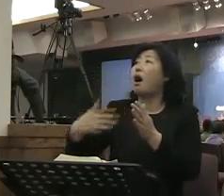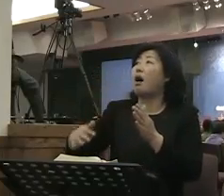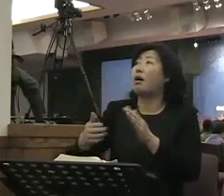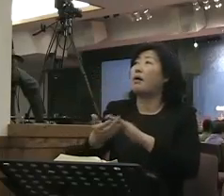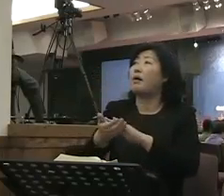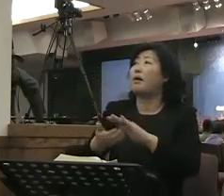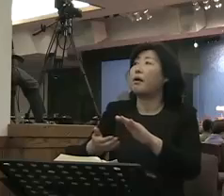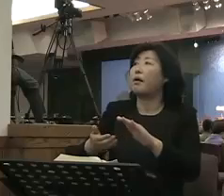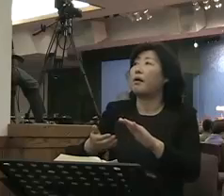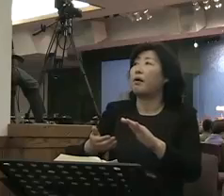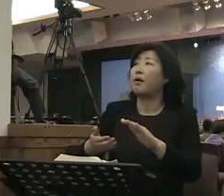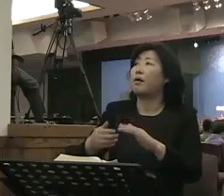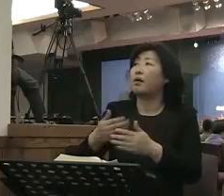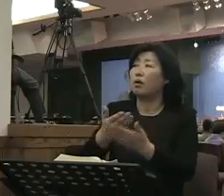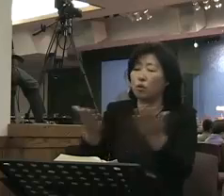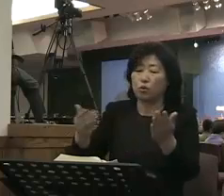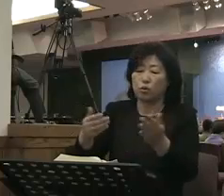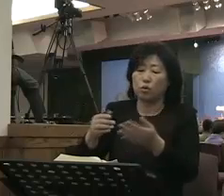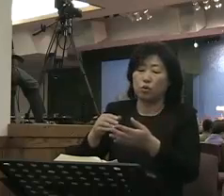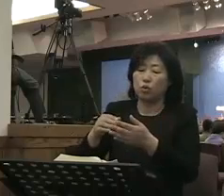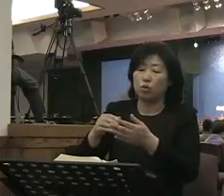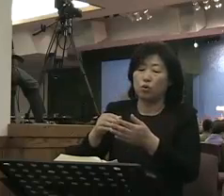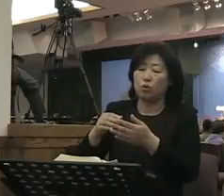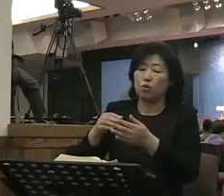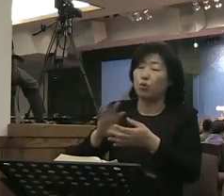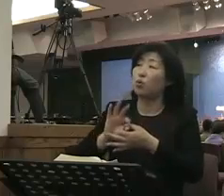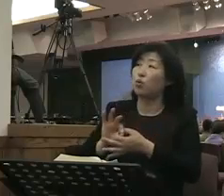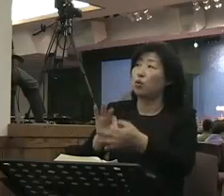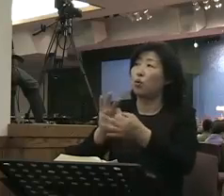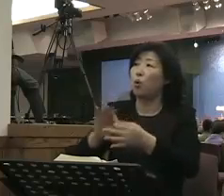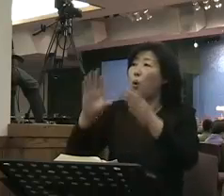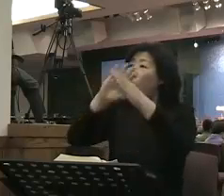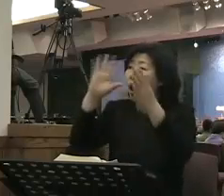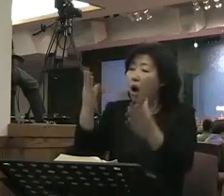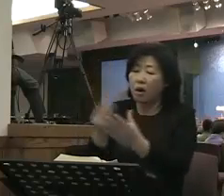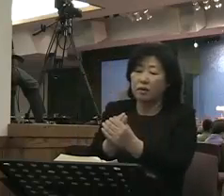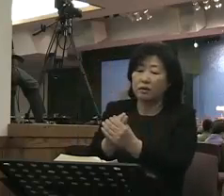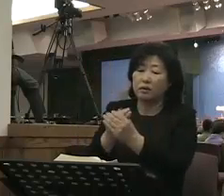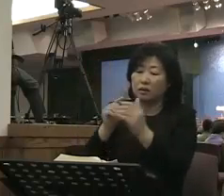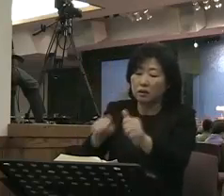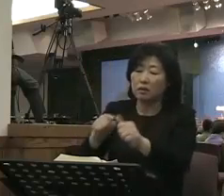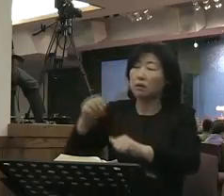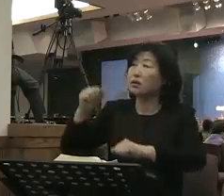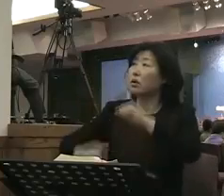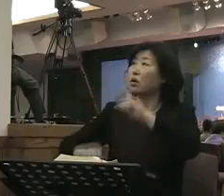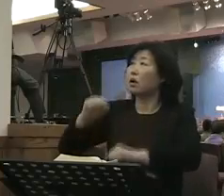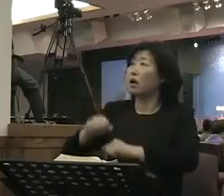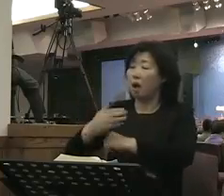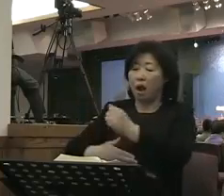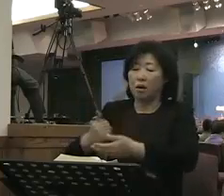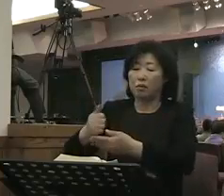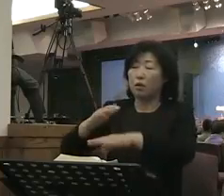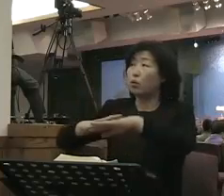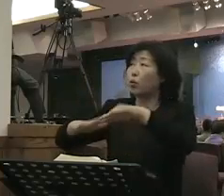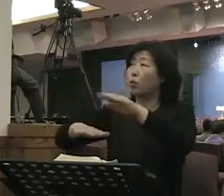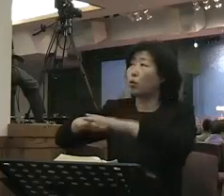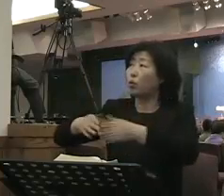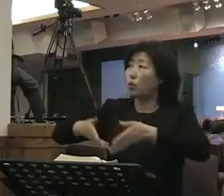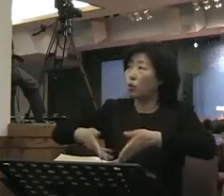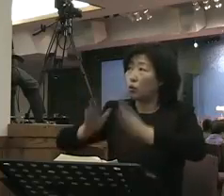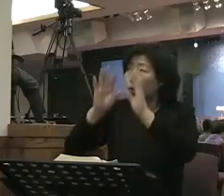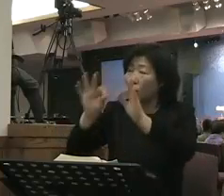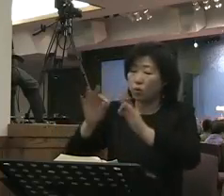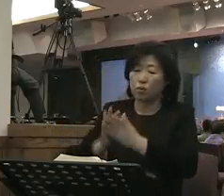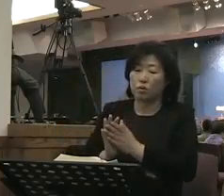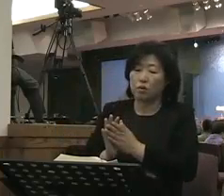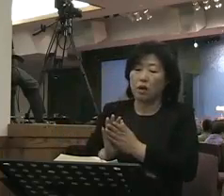미완성 교양곡처럼 너희들을 통해 이제 완성시키려고 역사하시는 하나님의 손길을 보고 하나님의 사람들을 세울